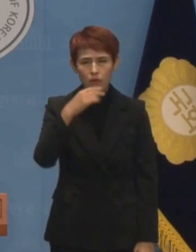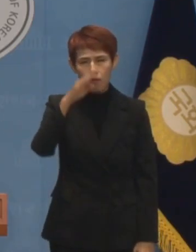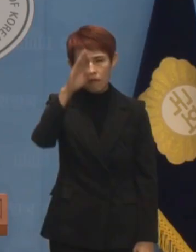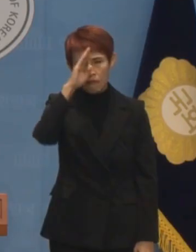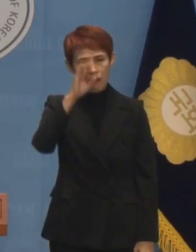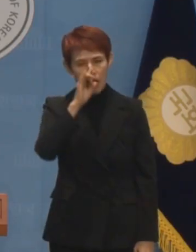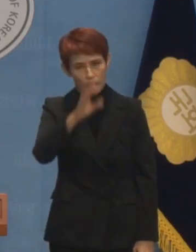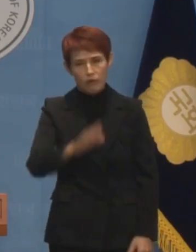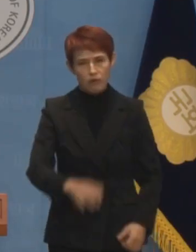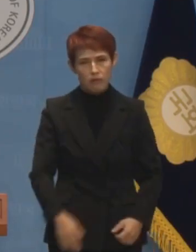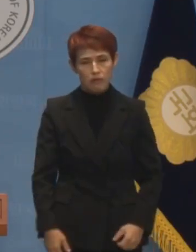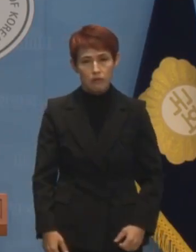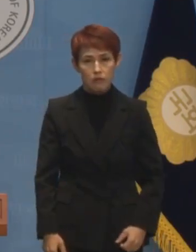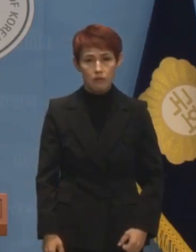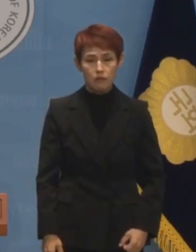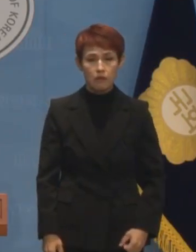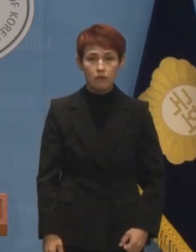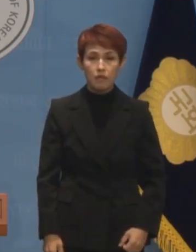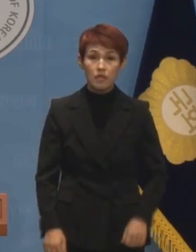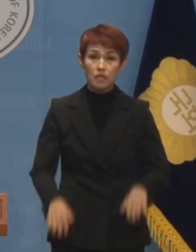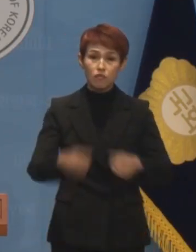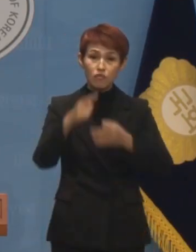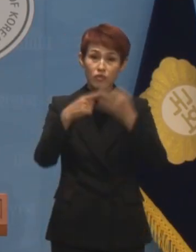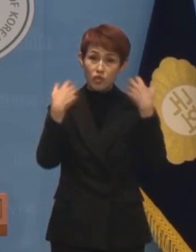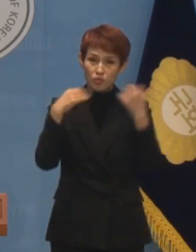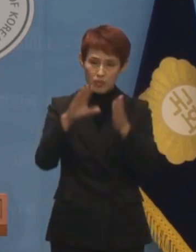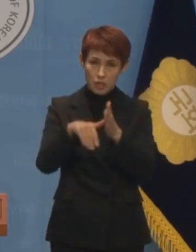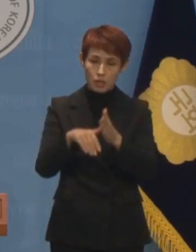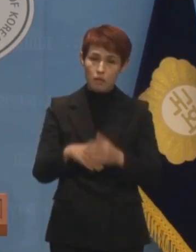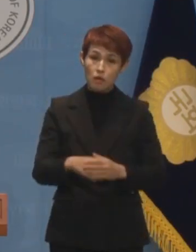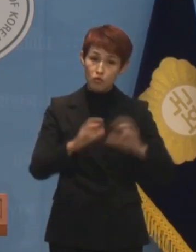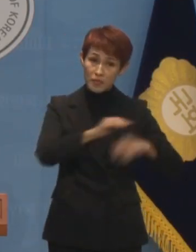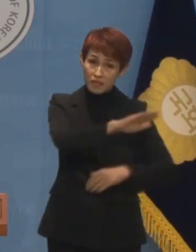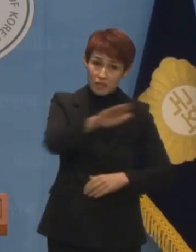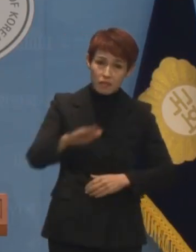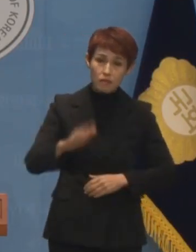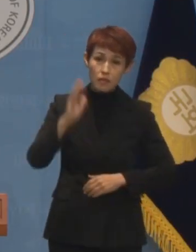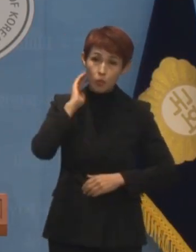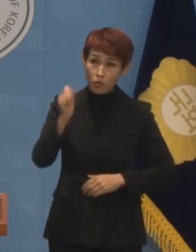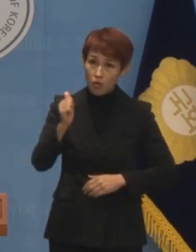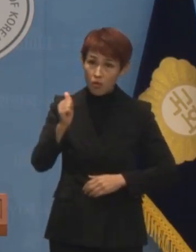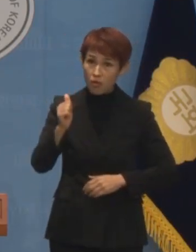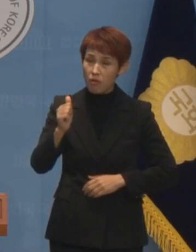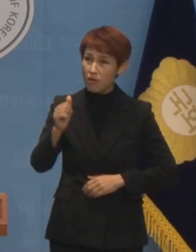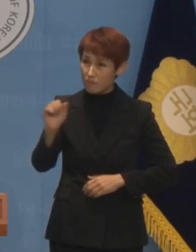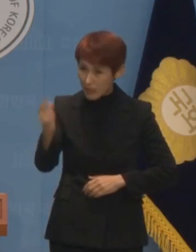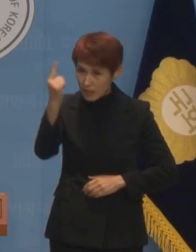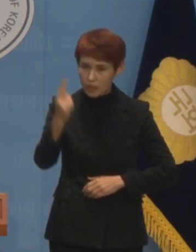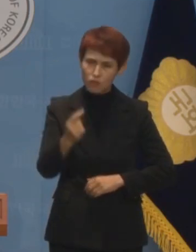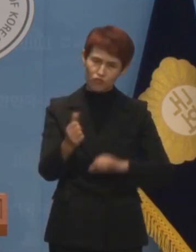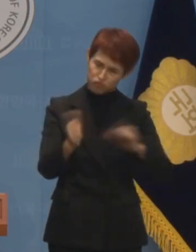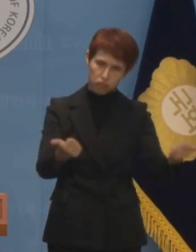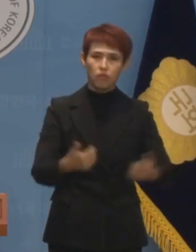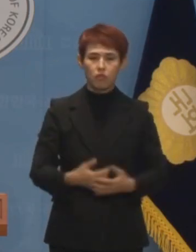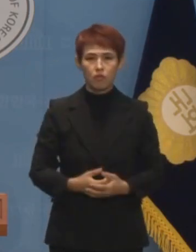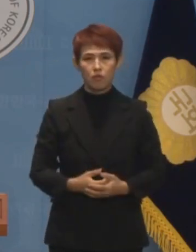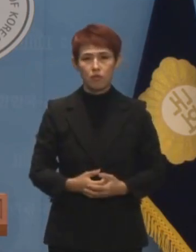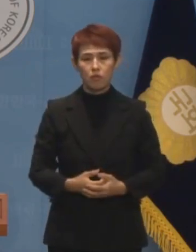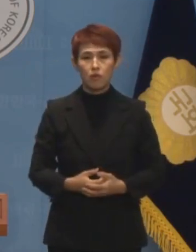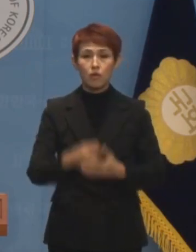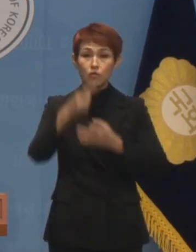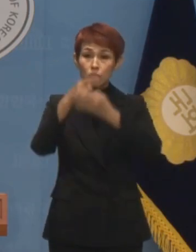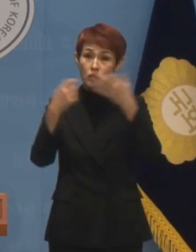말라는 윤석열 정부, 우리 국민은 대통령만 없으면 살 수 있습니다. 윤석열